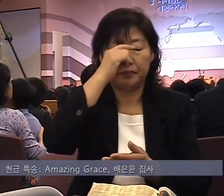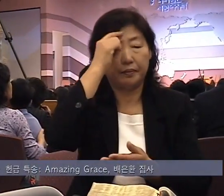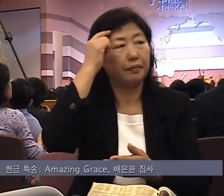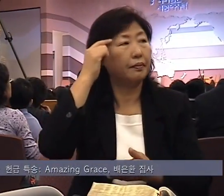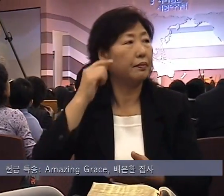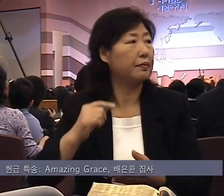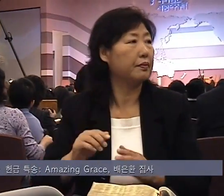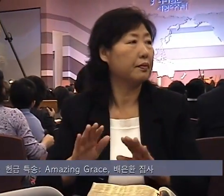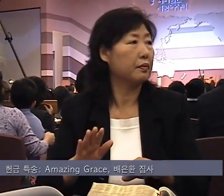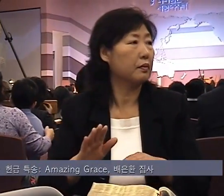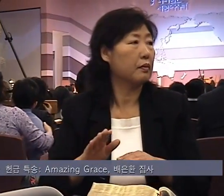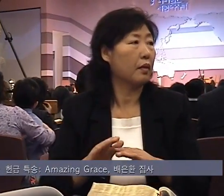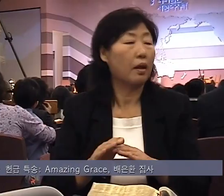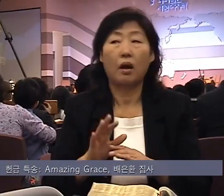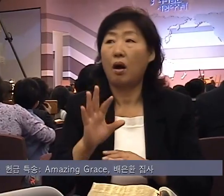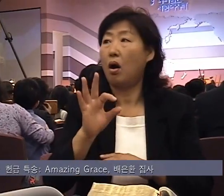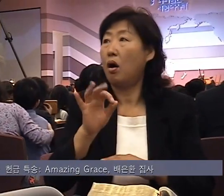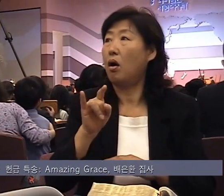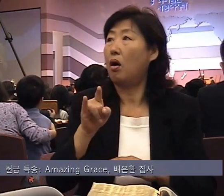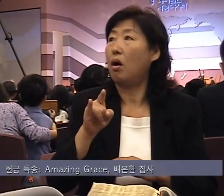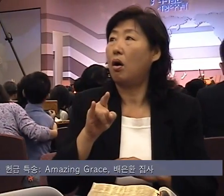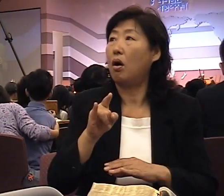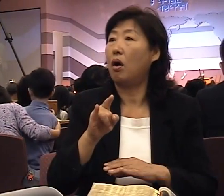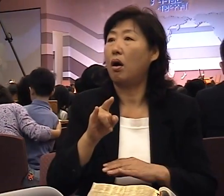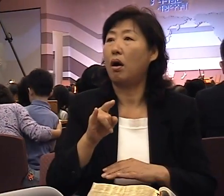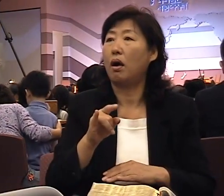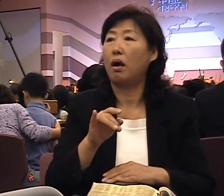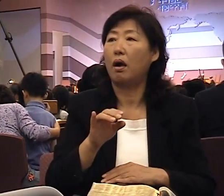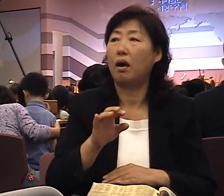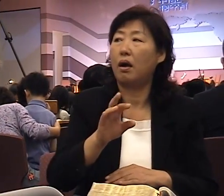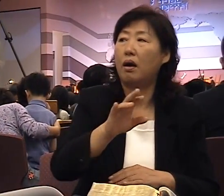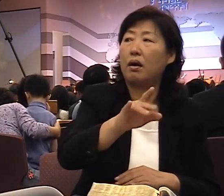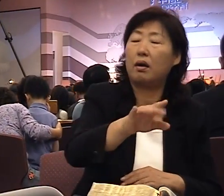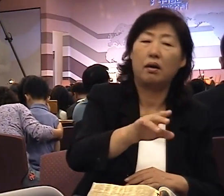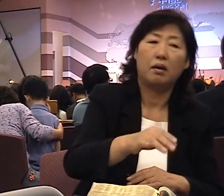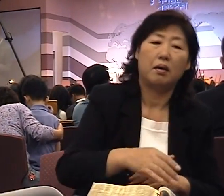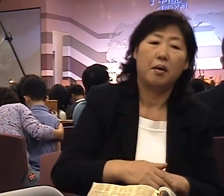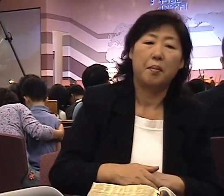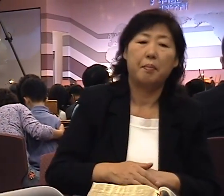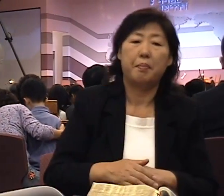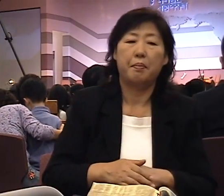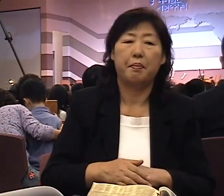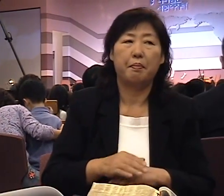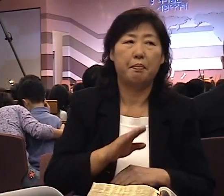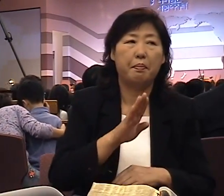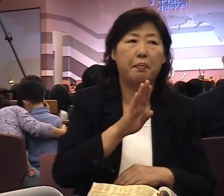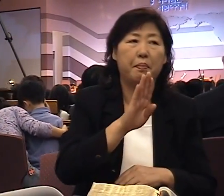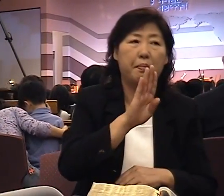집사님께서 이 시간 Amazing Grace 바이올린 동지로 하나님을 찬양하겠습니다.